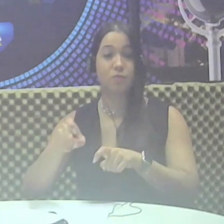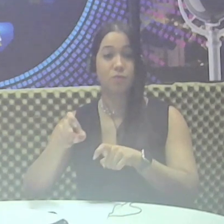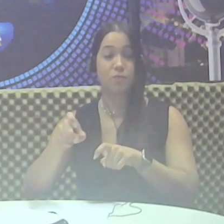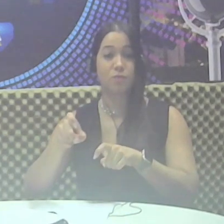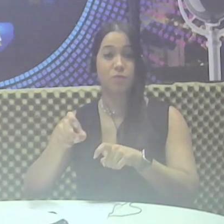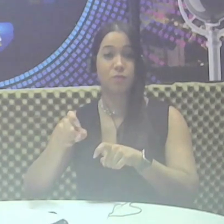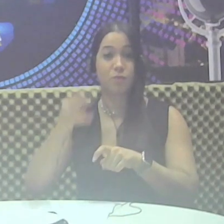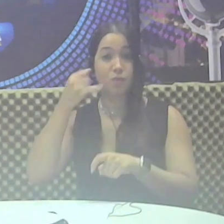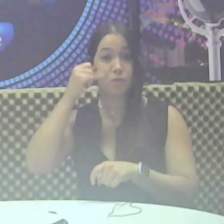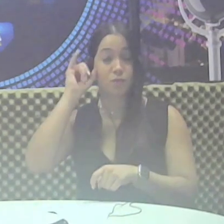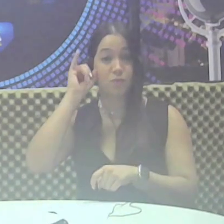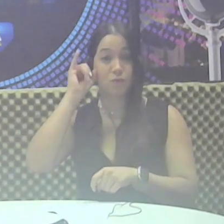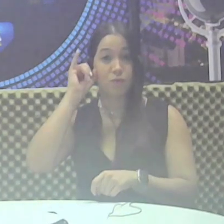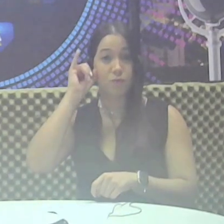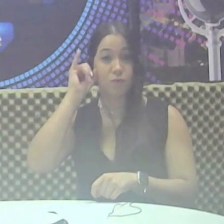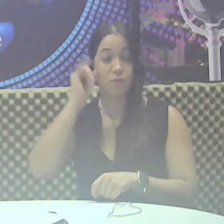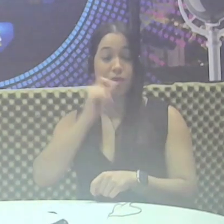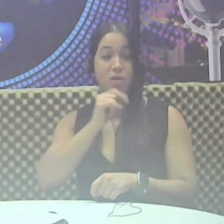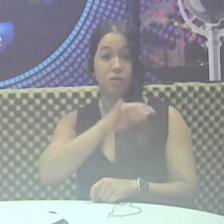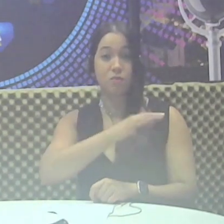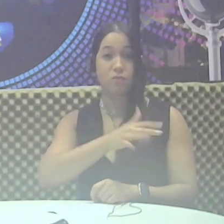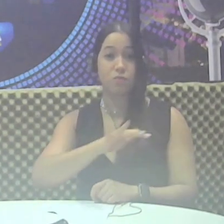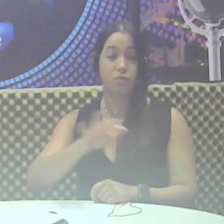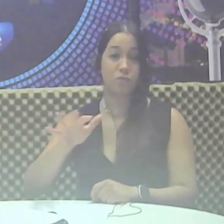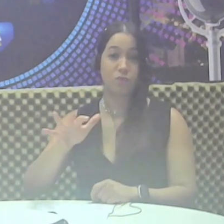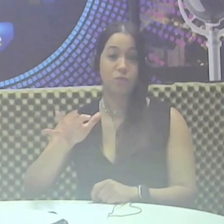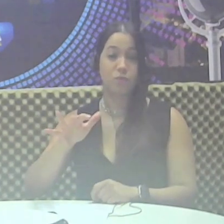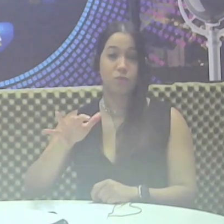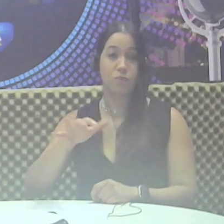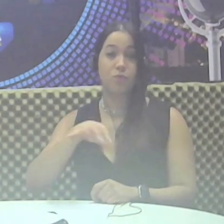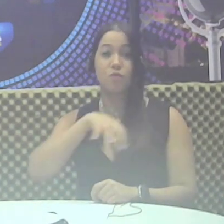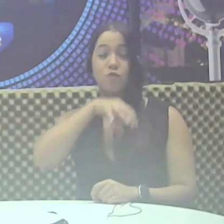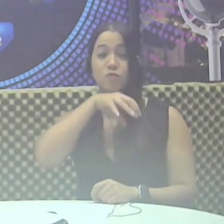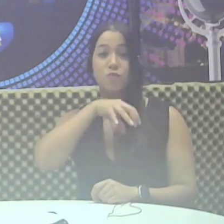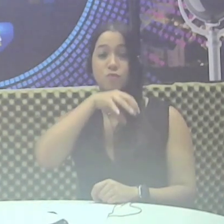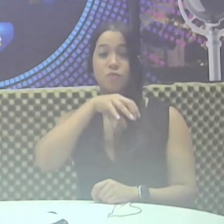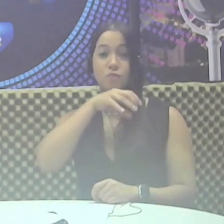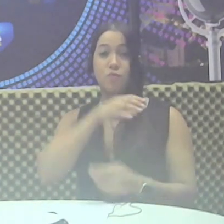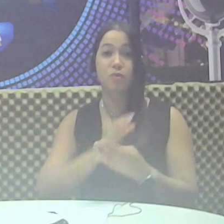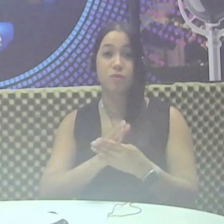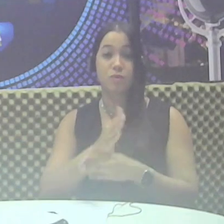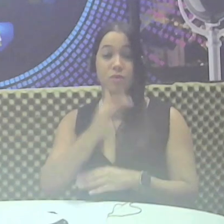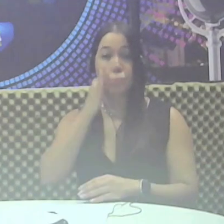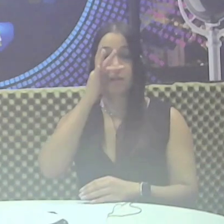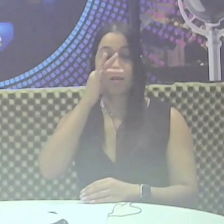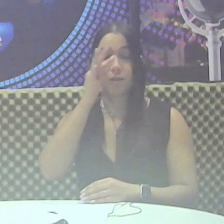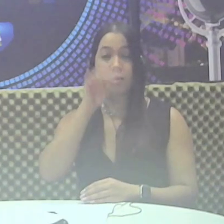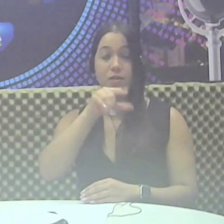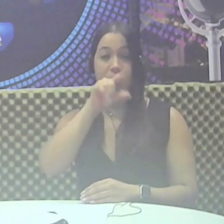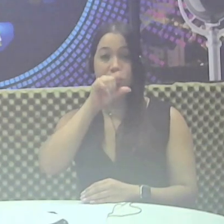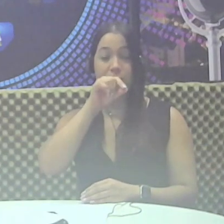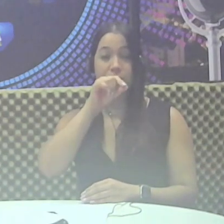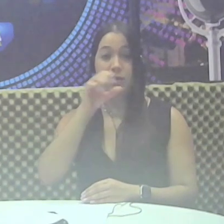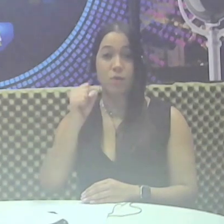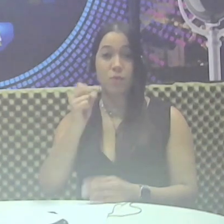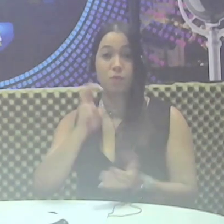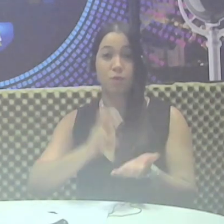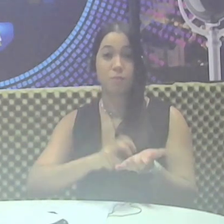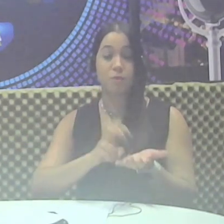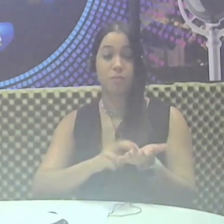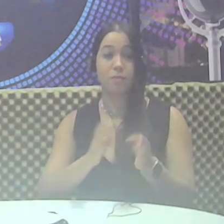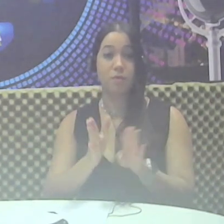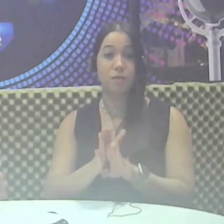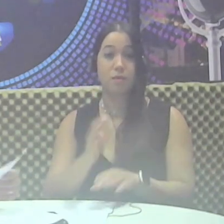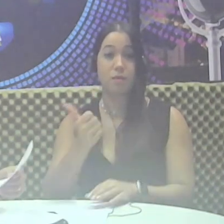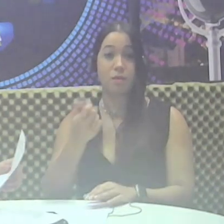agricultura, pecuária e aquicultura, localizado no Parque do Sabiá, entrada Jardim Sabiá, entre 8 da manhã e 3